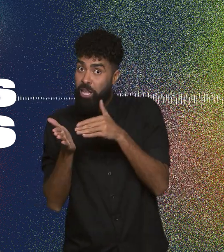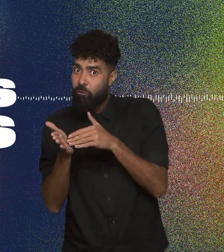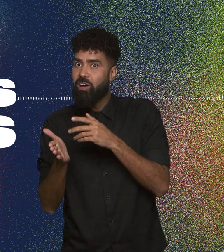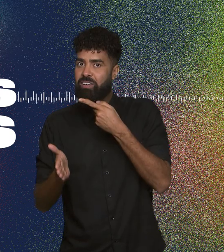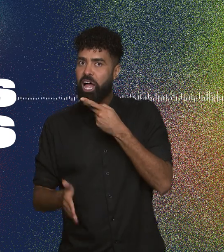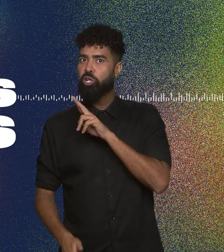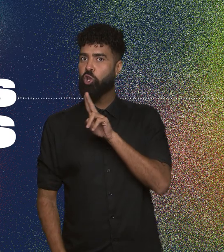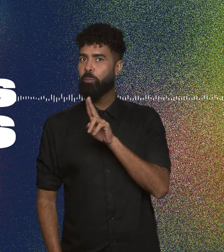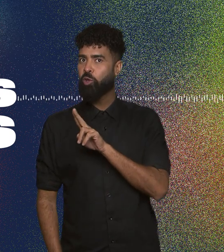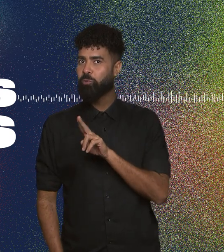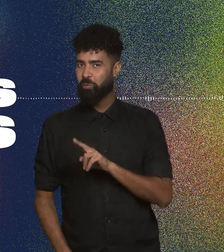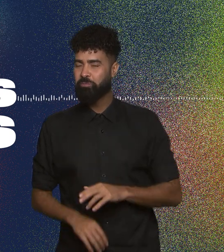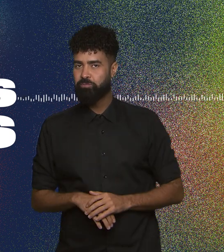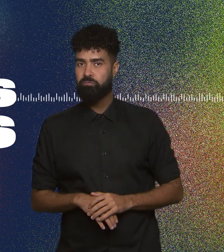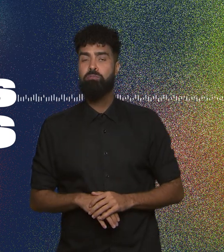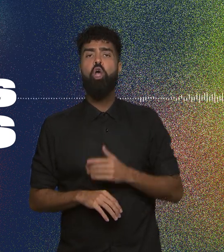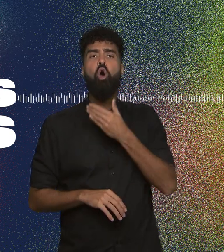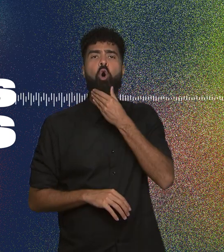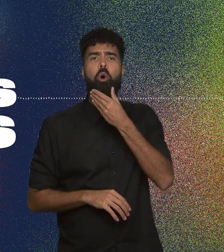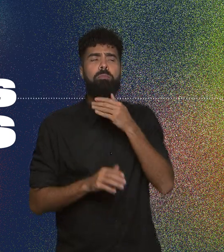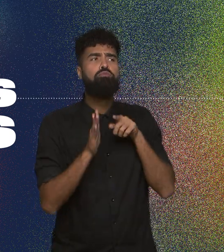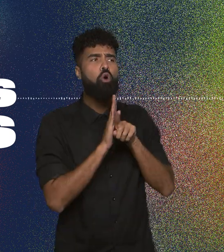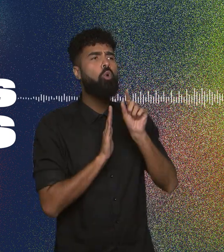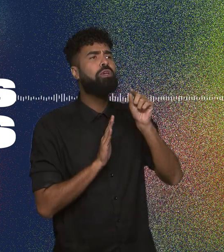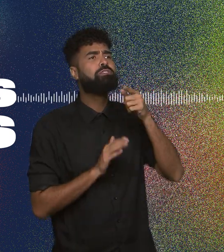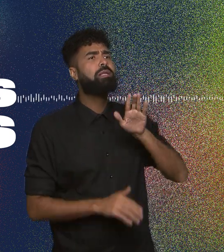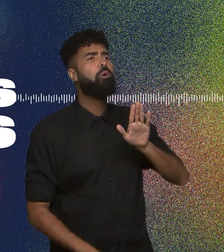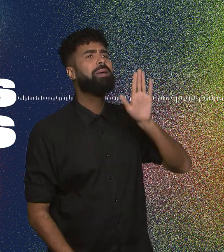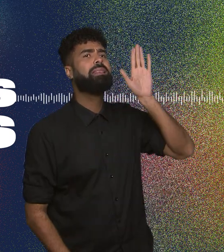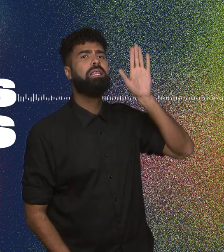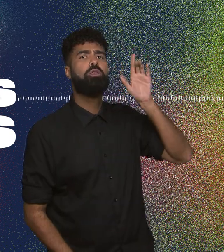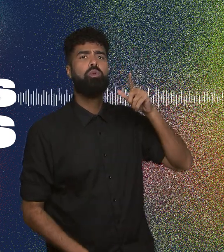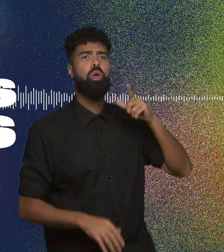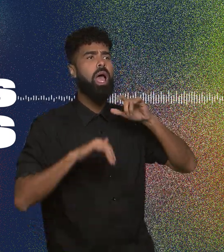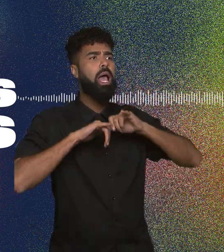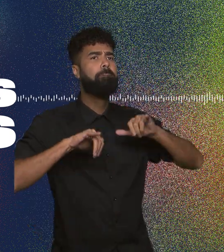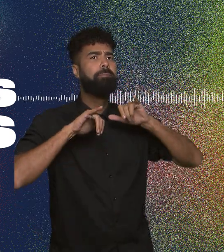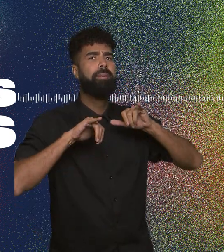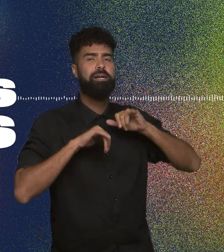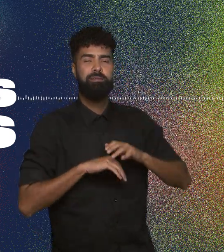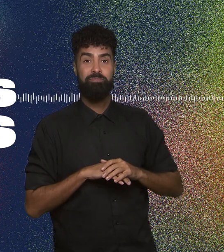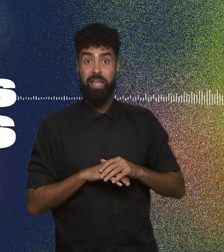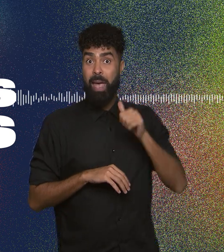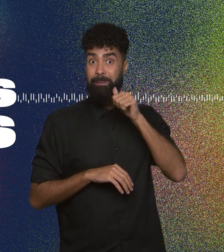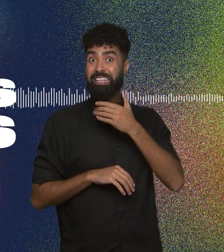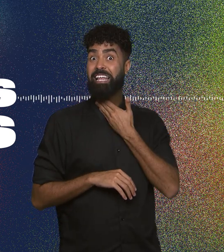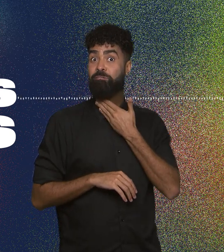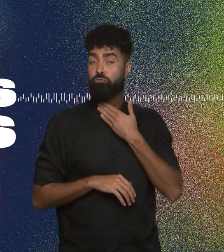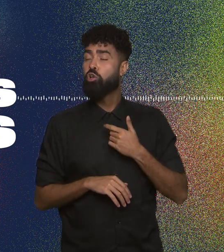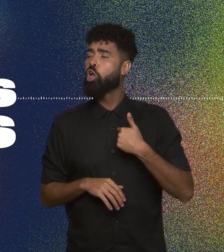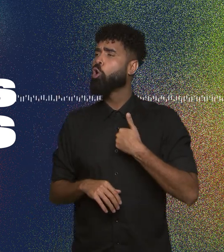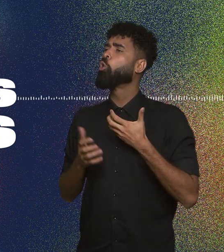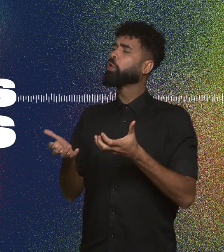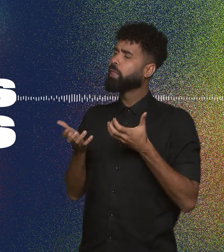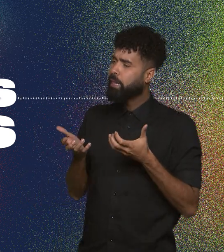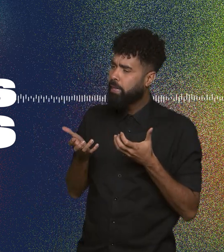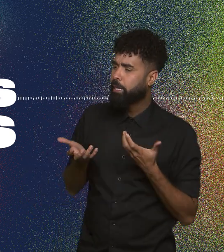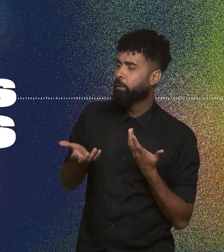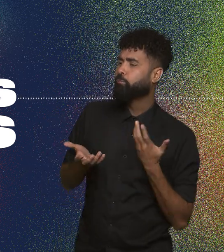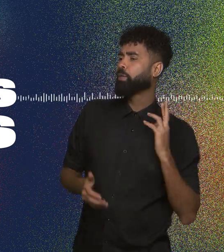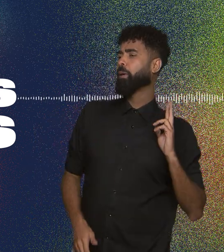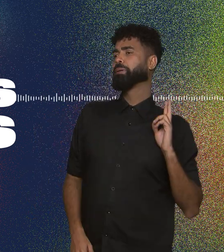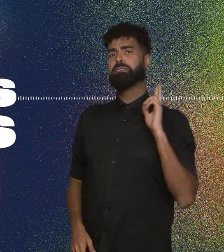O que vocês estão prometendo na campanha eleitoral? Eu queria muito ser representante, porque eu ia ouvir